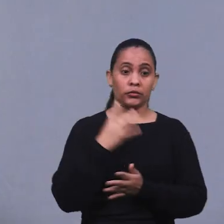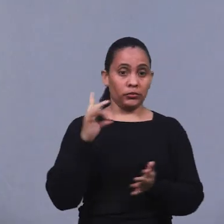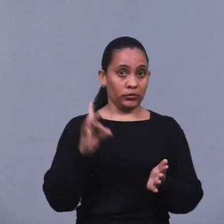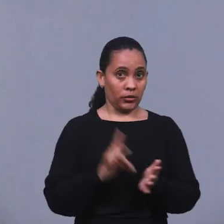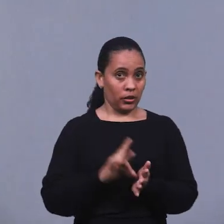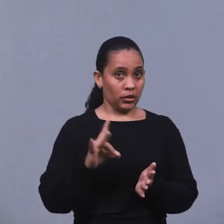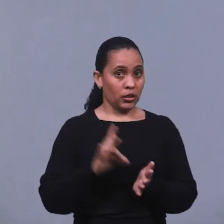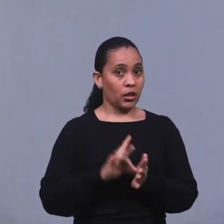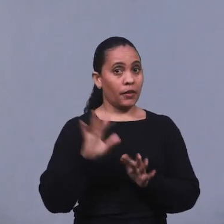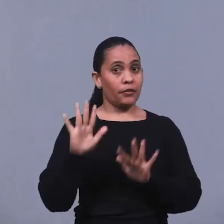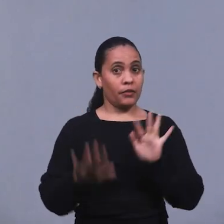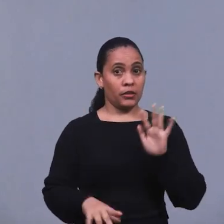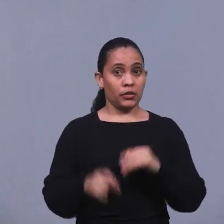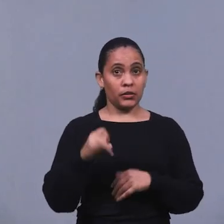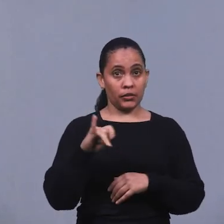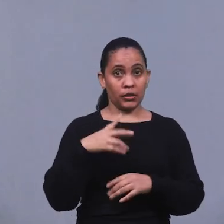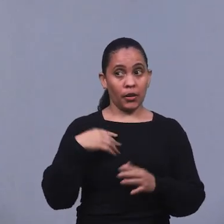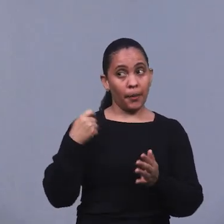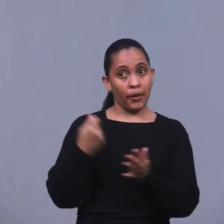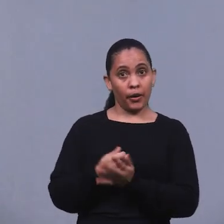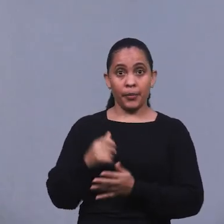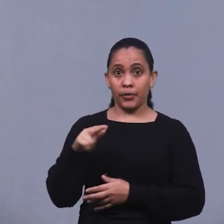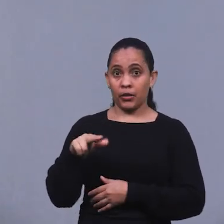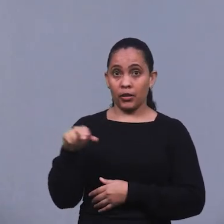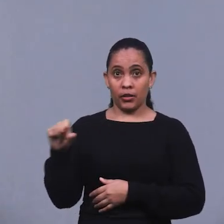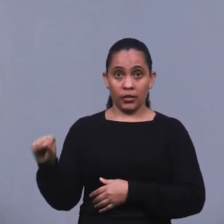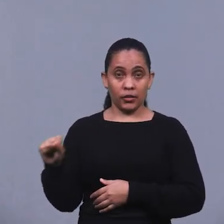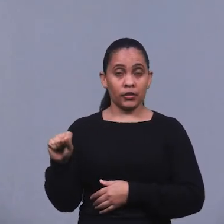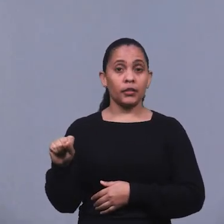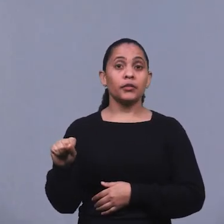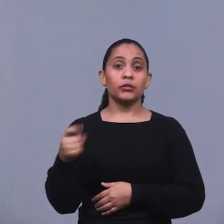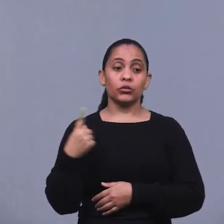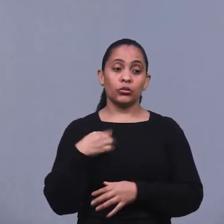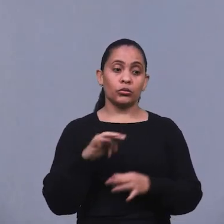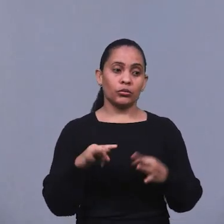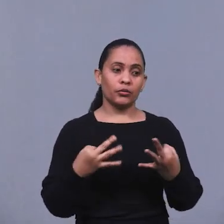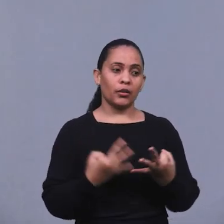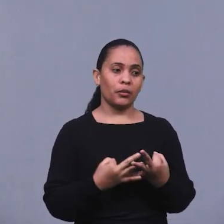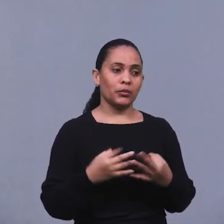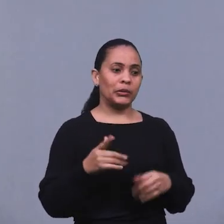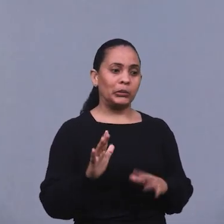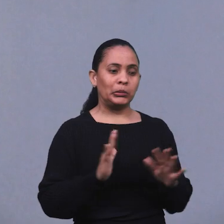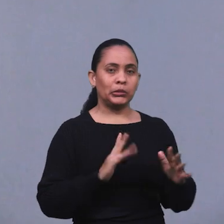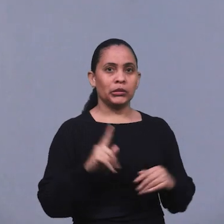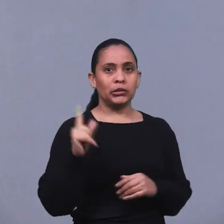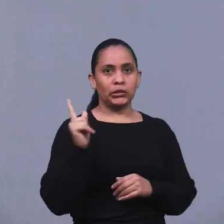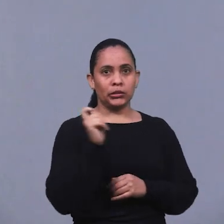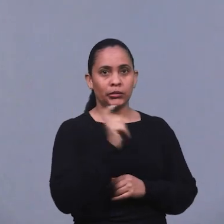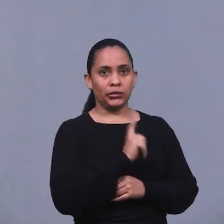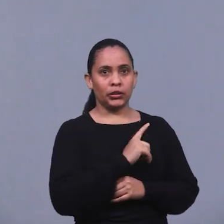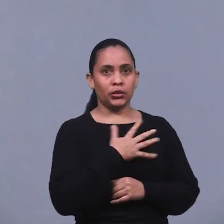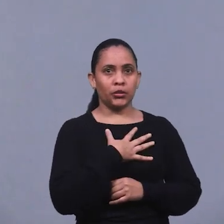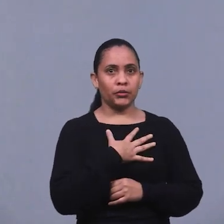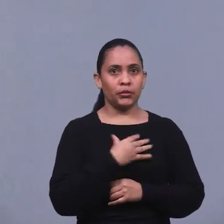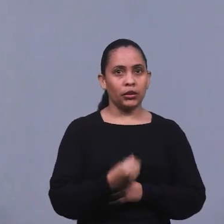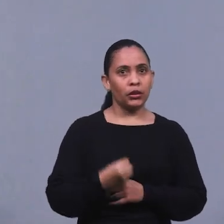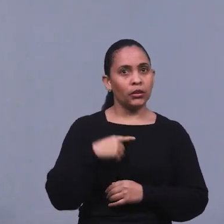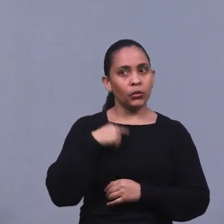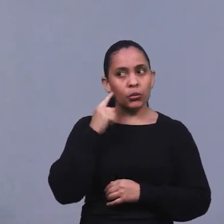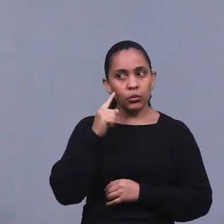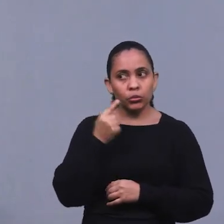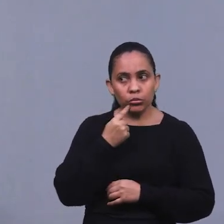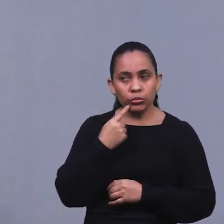acontece e às vezes você, se não contribuir para o INSS, você deixa a sua família numa situação difícil, né. Às vezes tem filho menor, um surdo